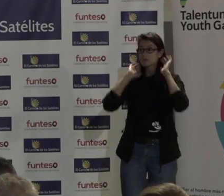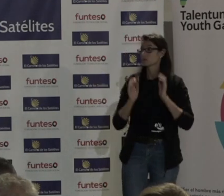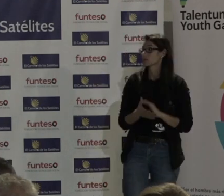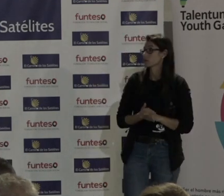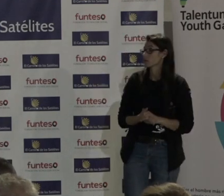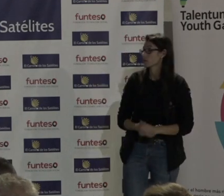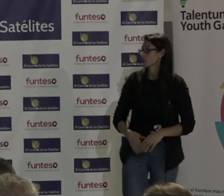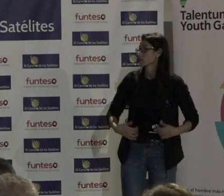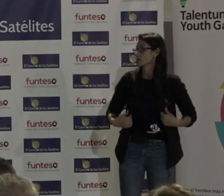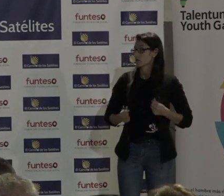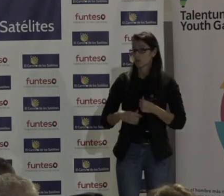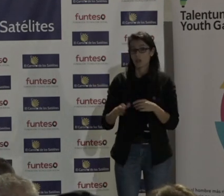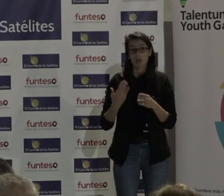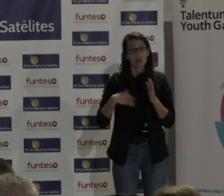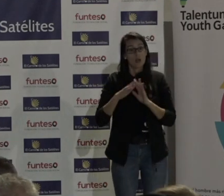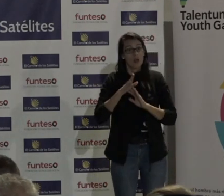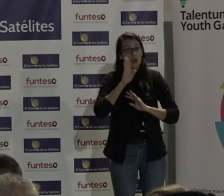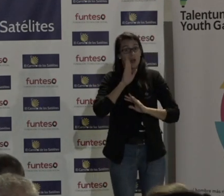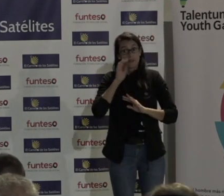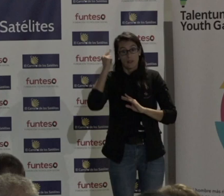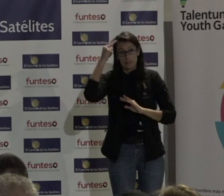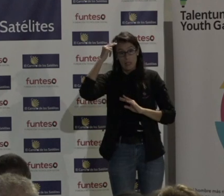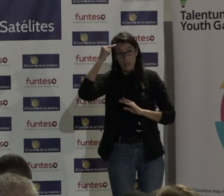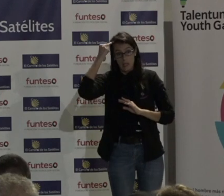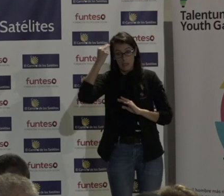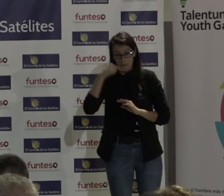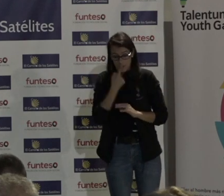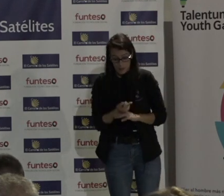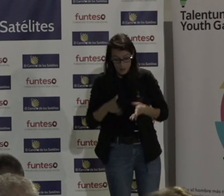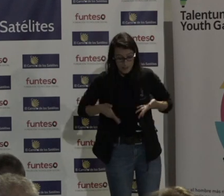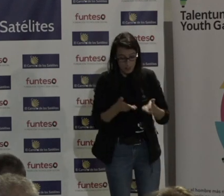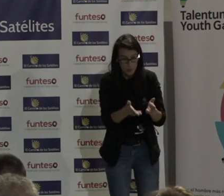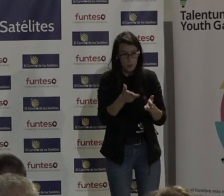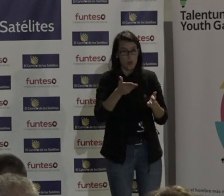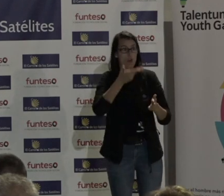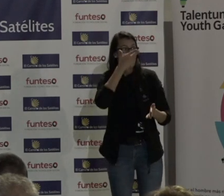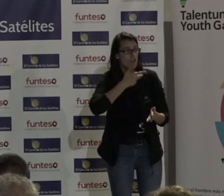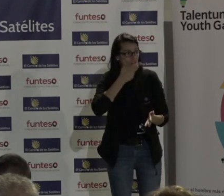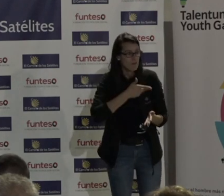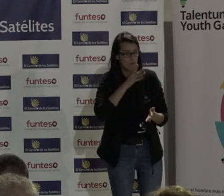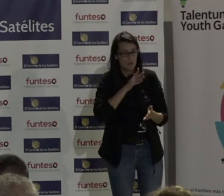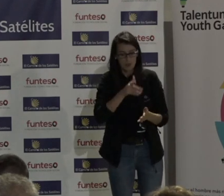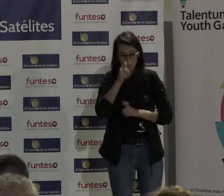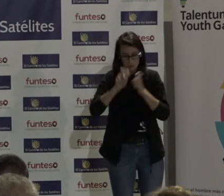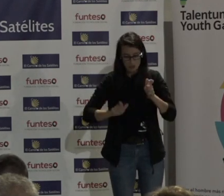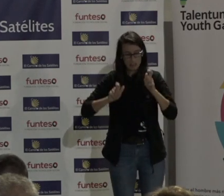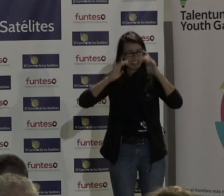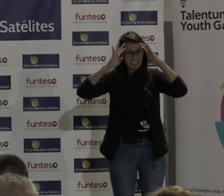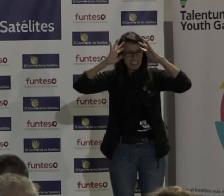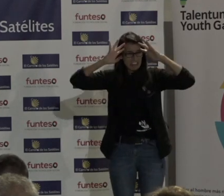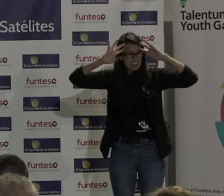comentaba Enrique, es un camino de conocimiento. Y el esfuerzo que debemos hacer cada día es que